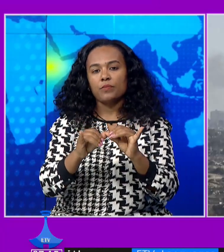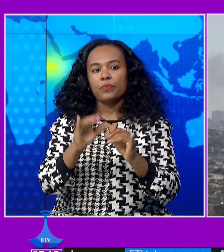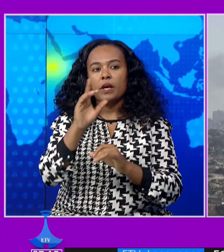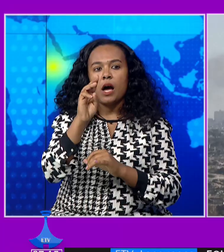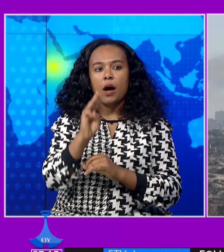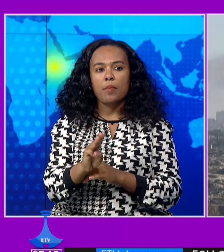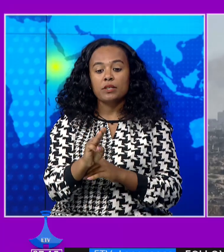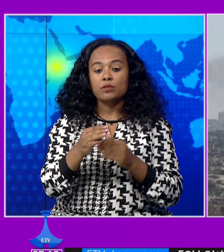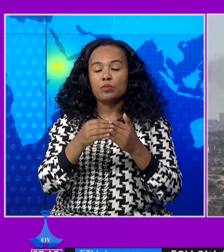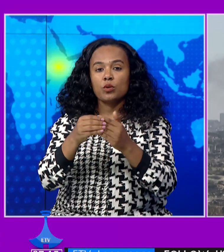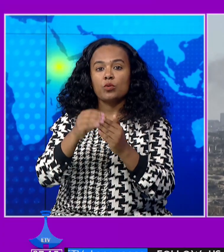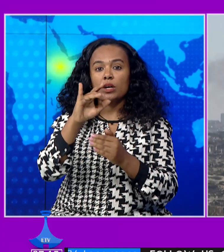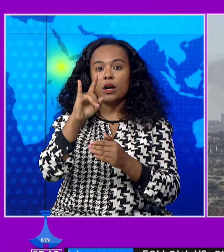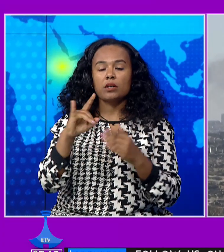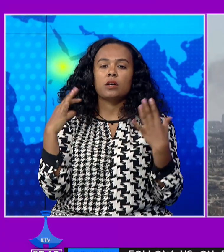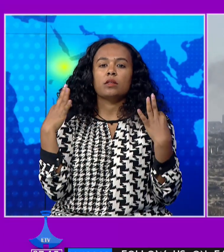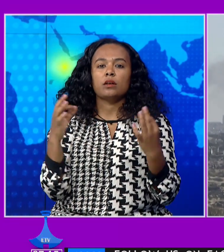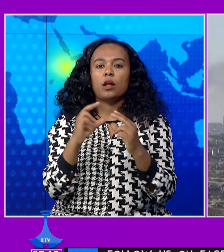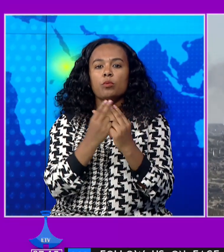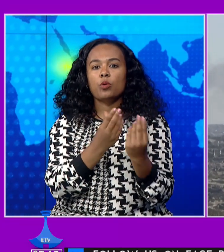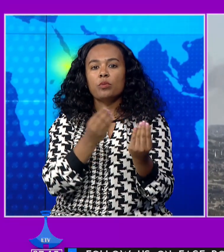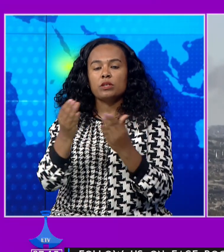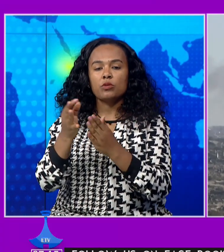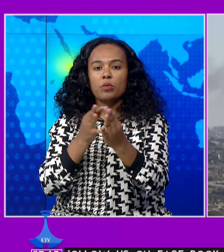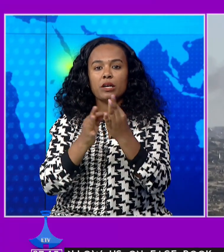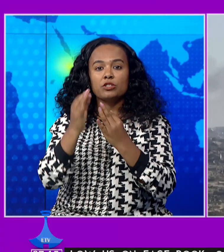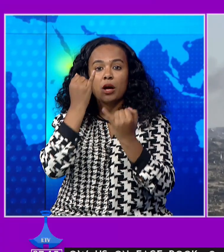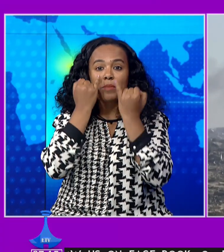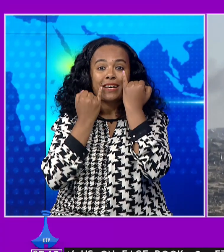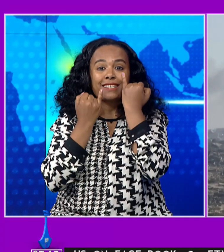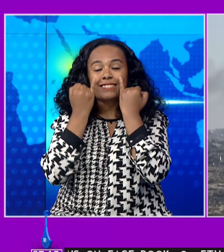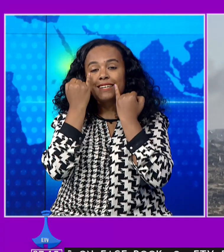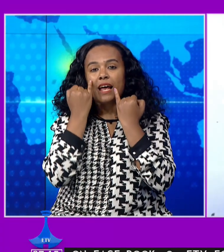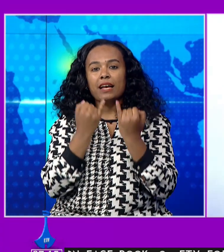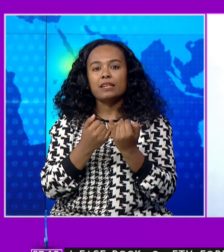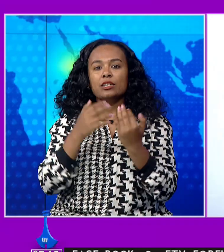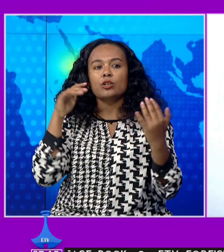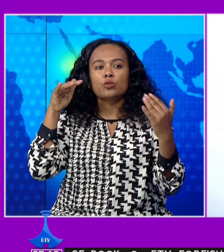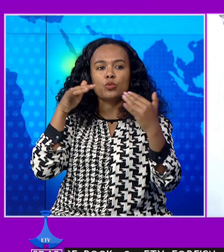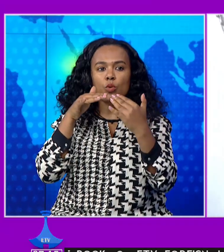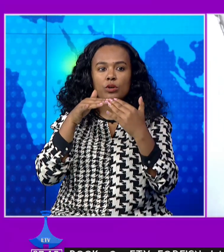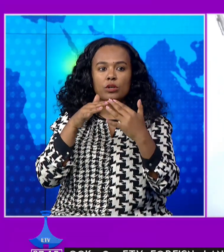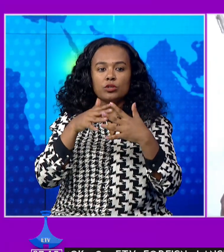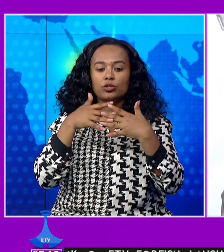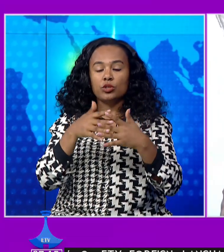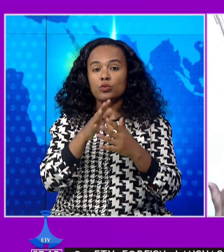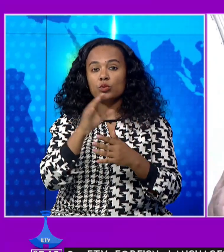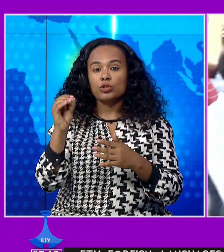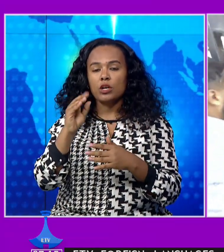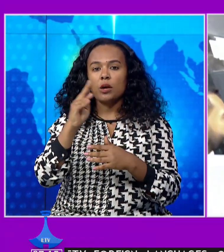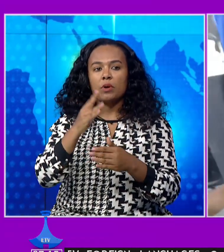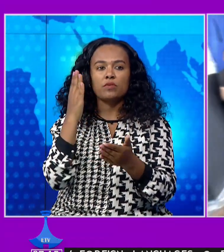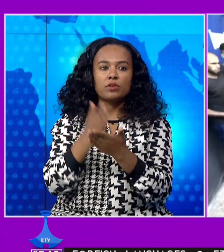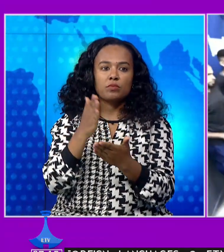ሐማስ መሩ የጋዛ ጤና ቢሮ በሰጠው መግለጫ በእስራኤል የአጸፌታ የጦር ጀቶች የሰው አልቦችና የመድፍ